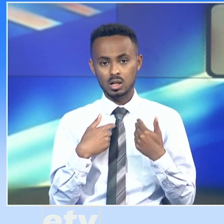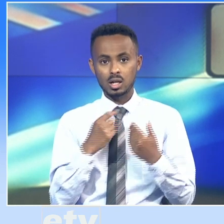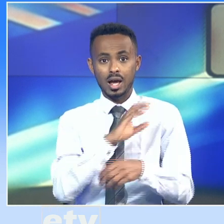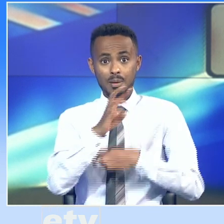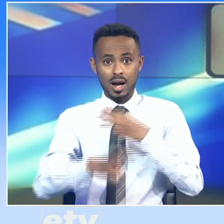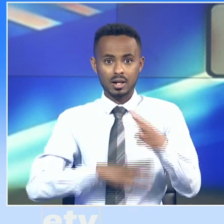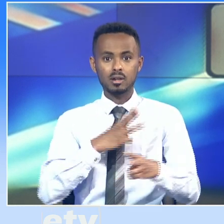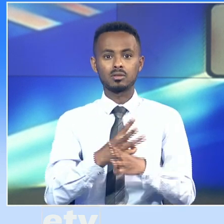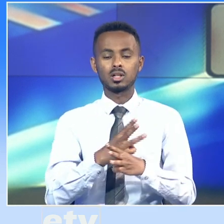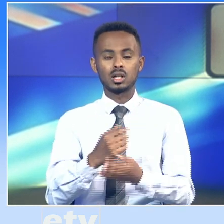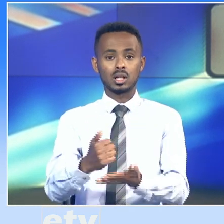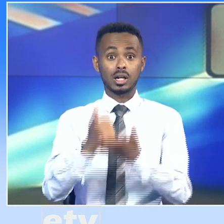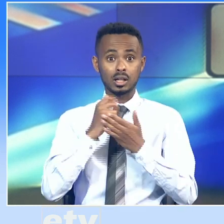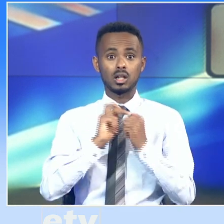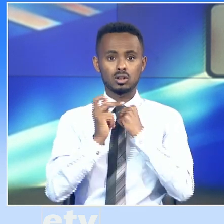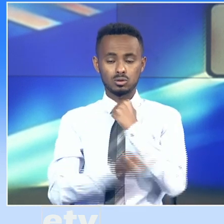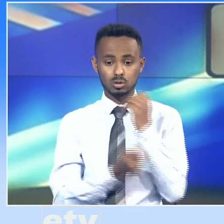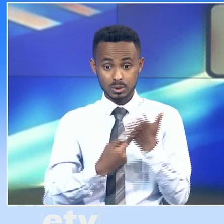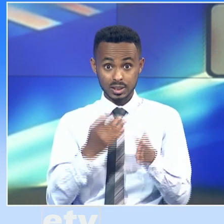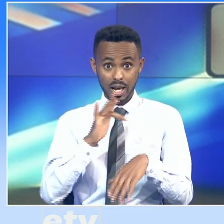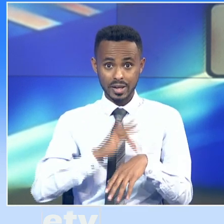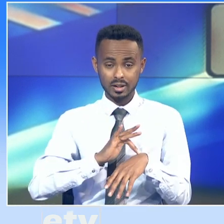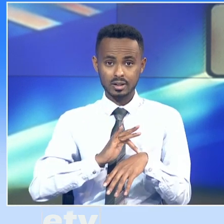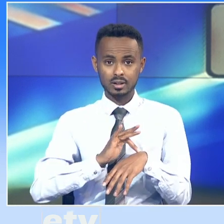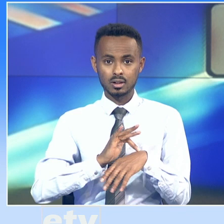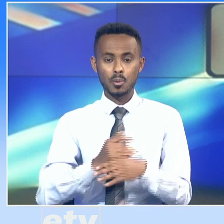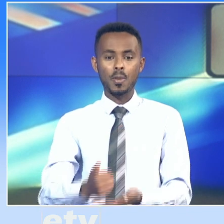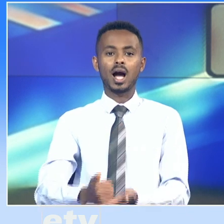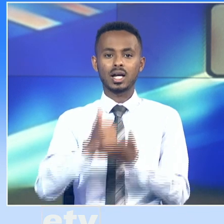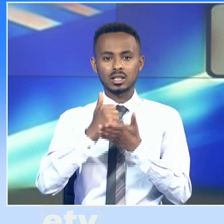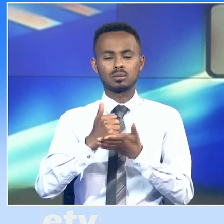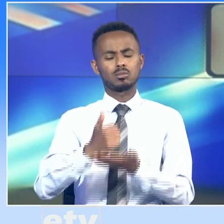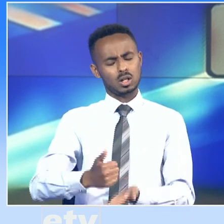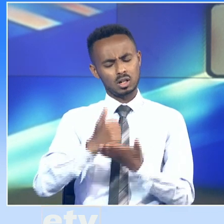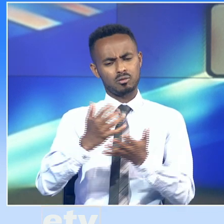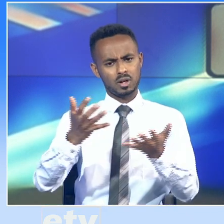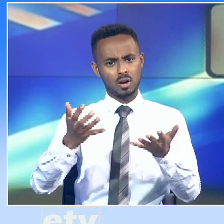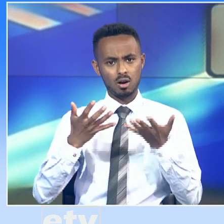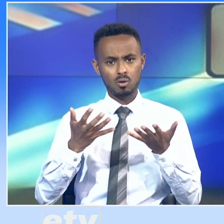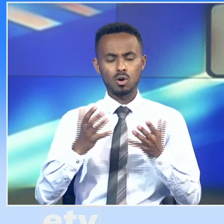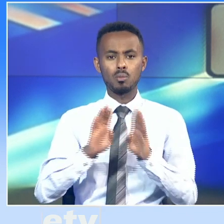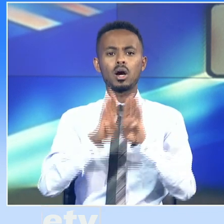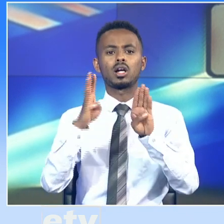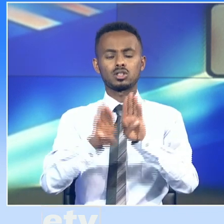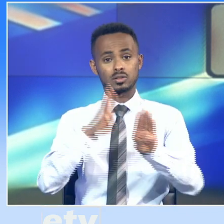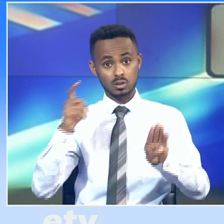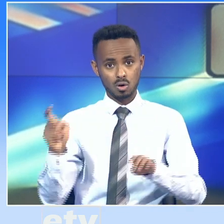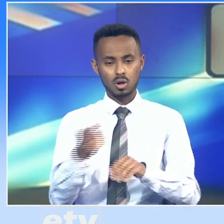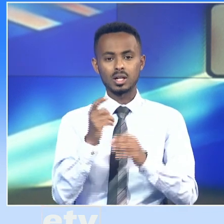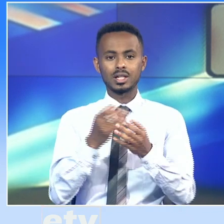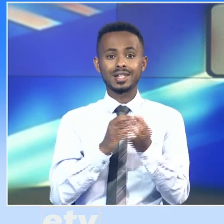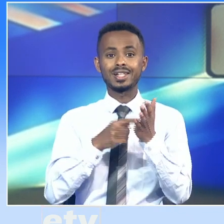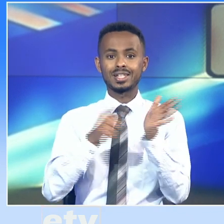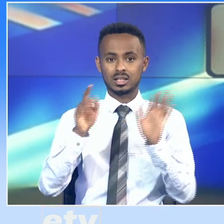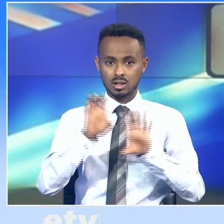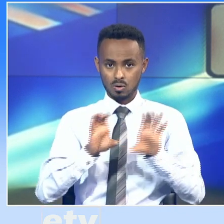አቀፍ የእርዳታ ድርጅቶችም እዚህ ላይ ማገዝም መደገፍም ከፈለጉ በራችን ክፍት እንደሆነ ግልጽ